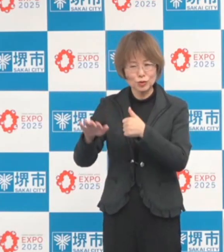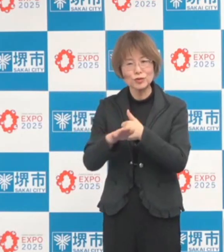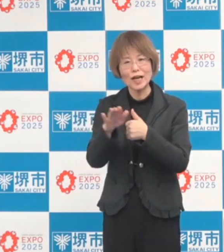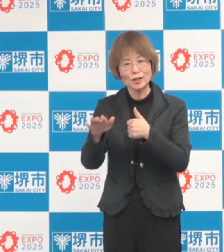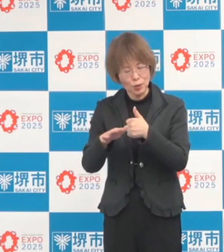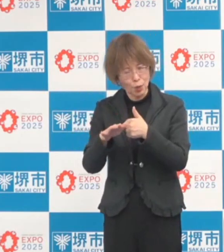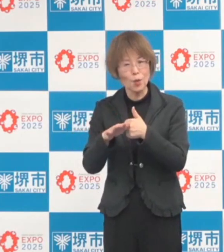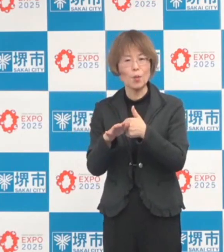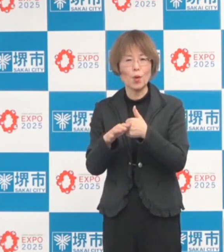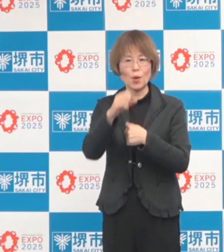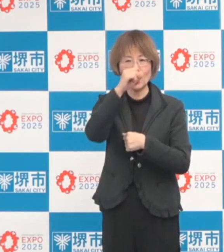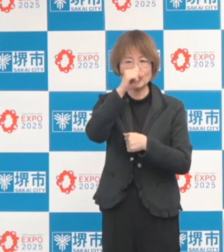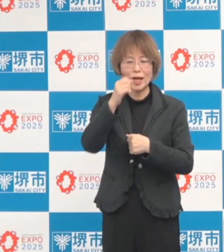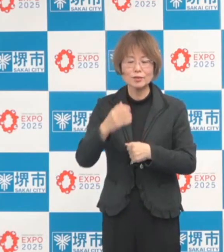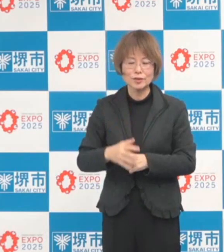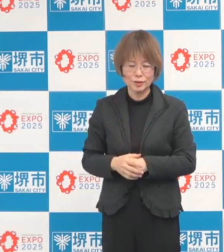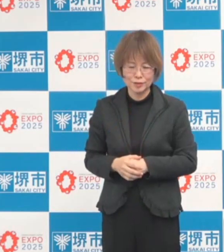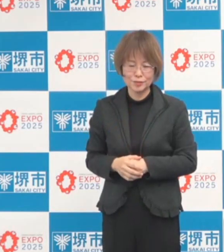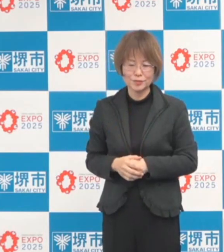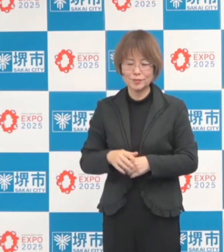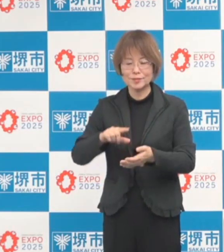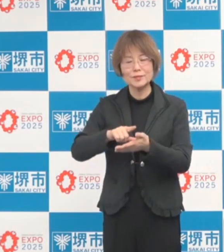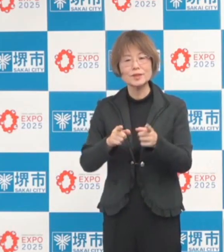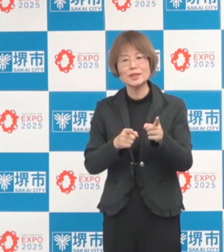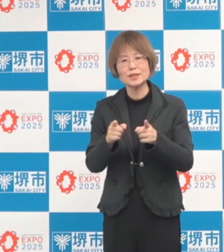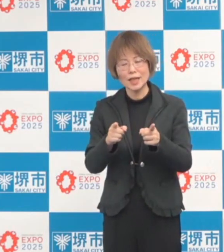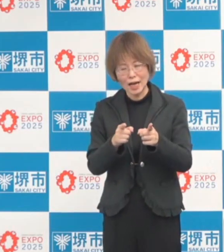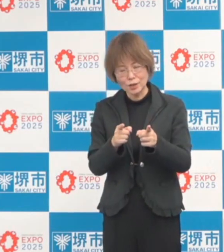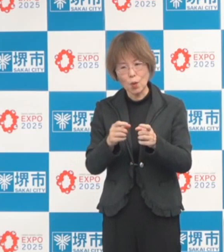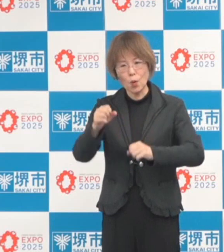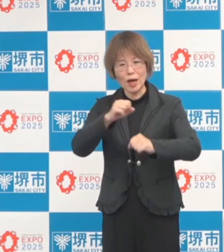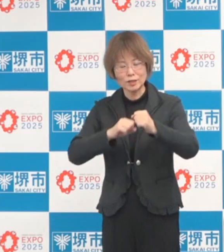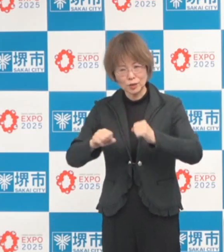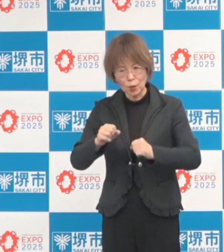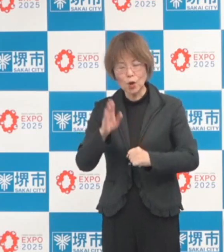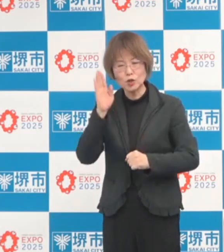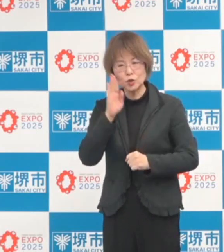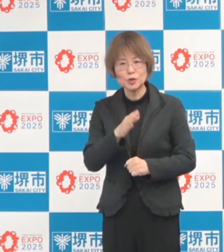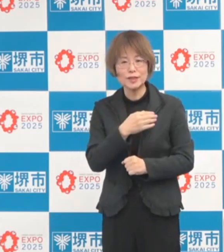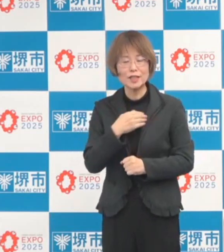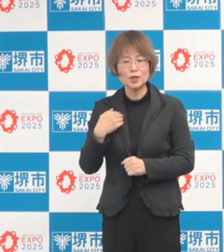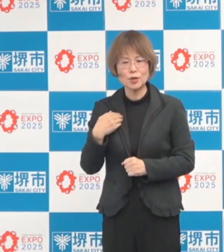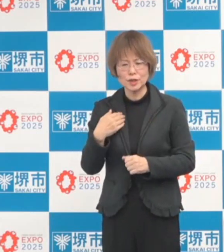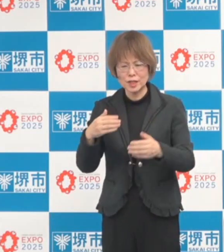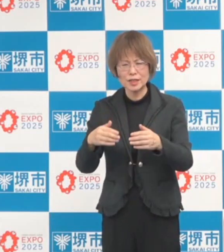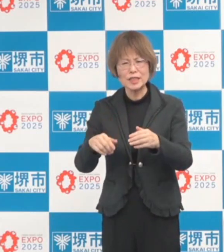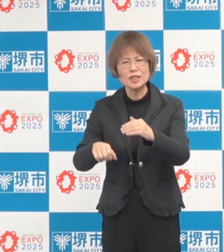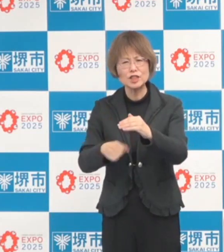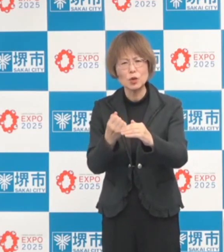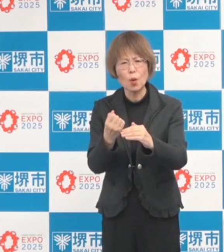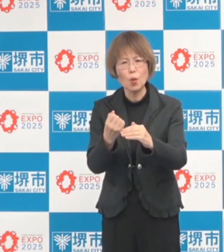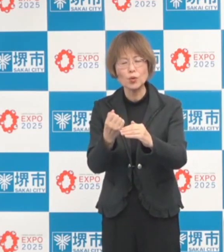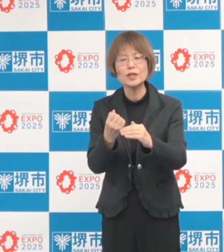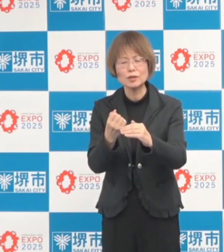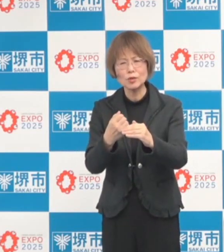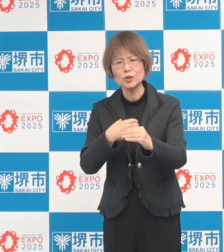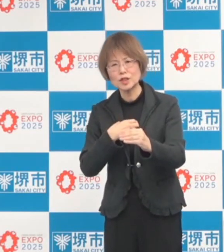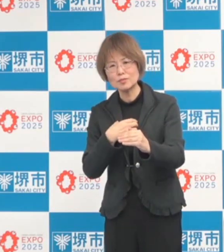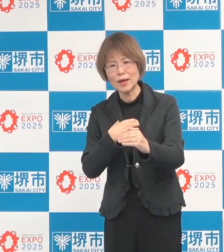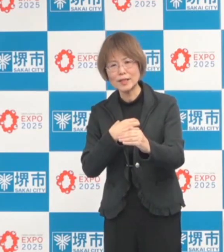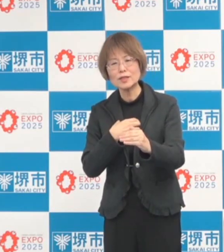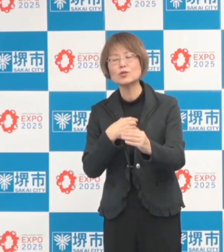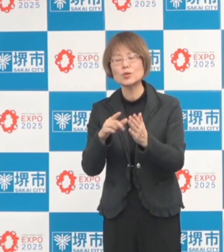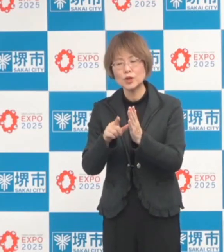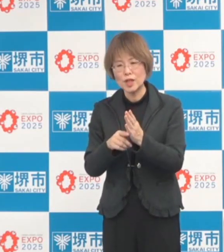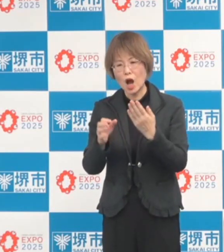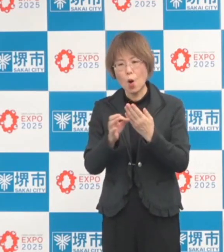治会活動を安心して行っていただくことができるように、事故など不測の事態に備えて加入に必要な保険